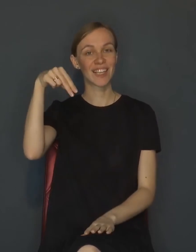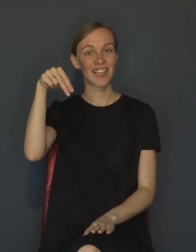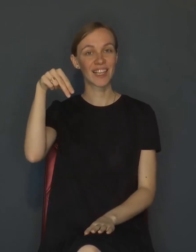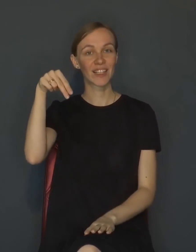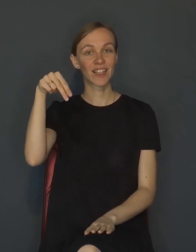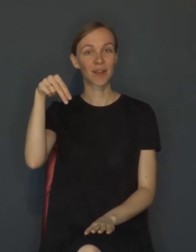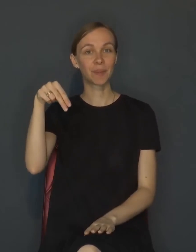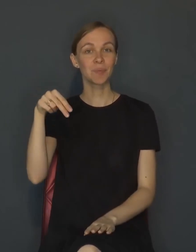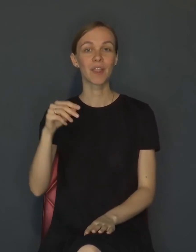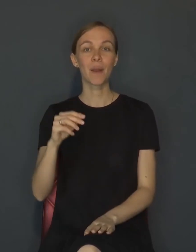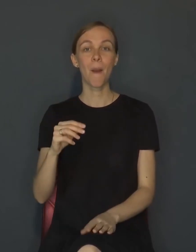Спасо-Преображенського монастиря,